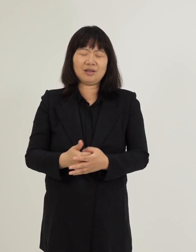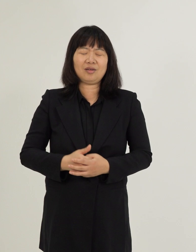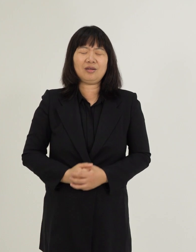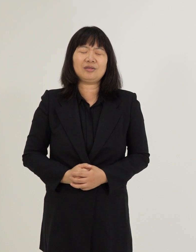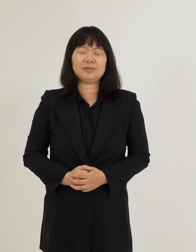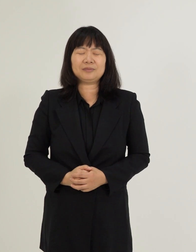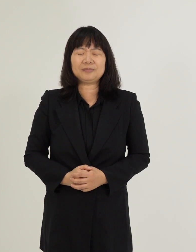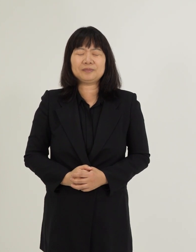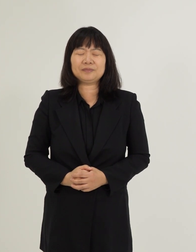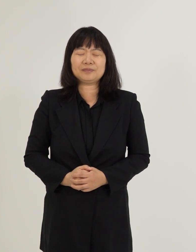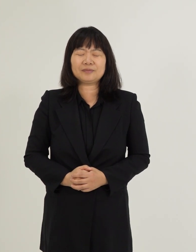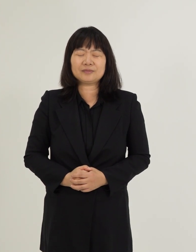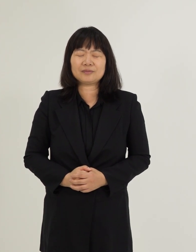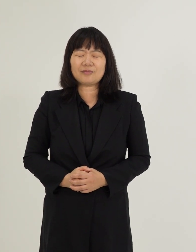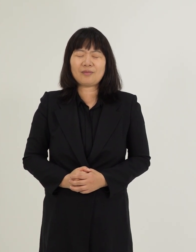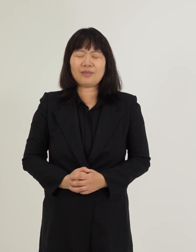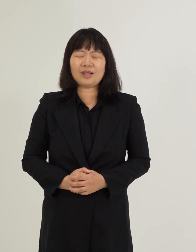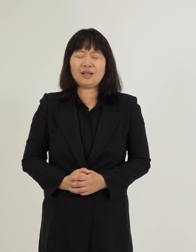만드소서.